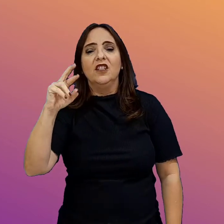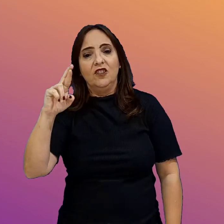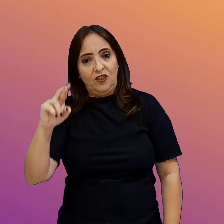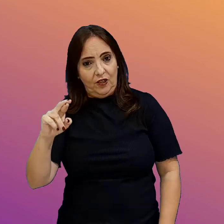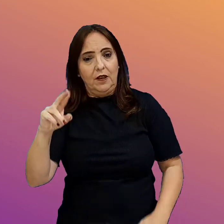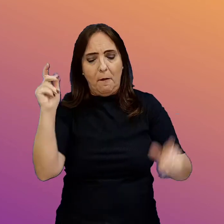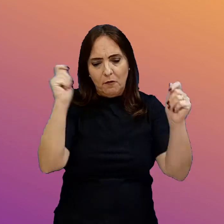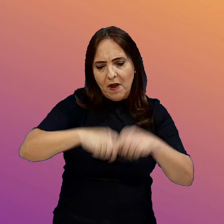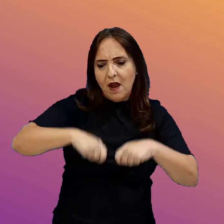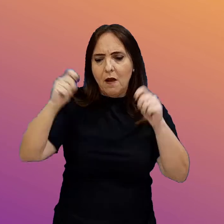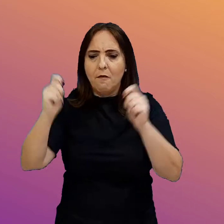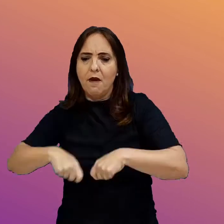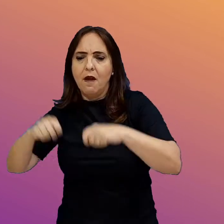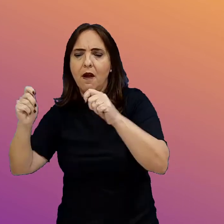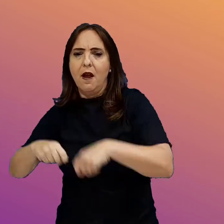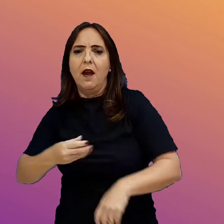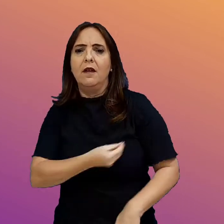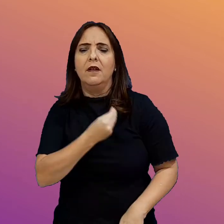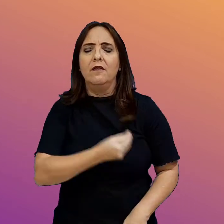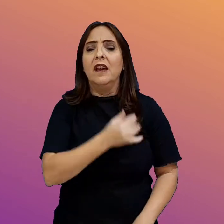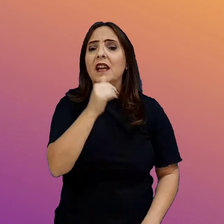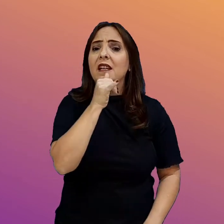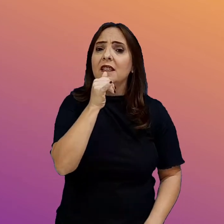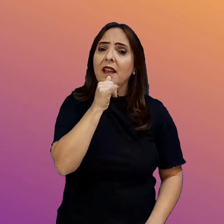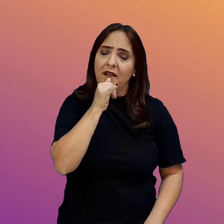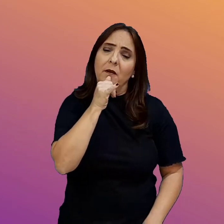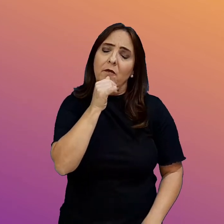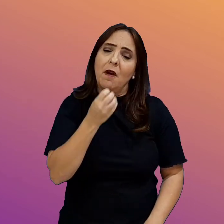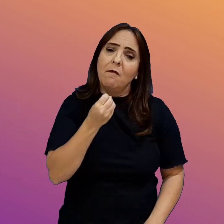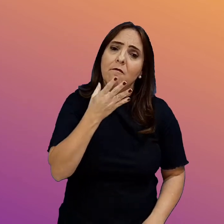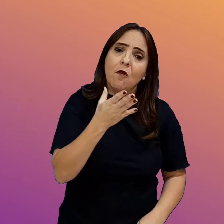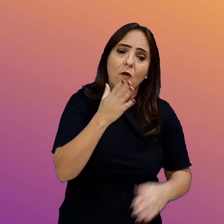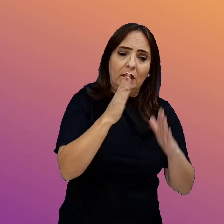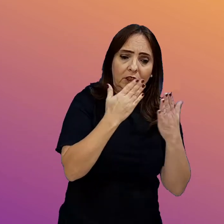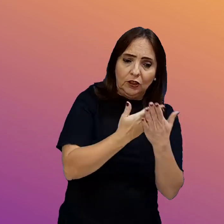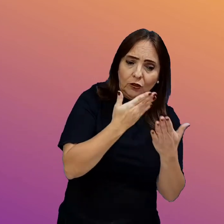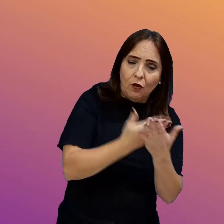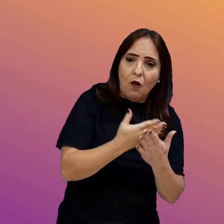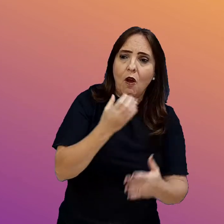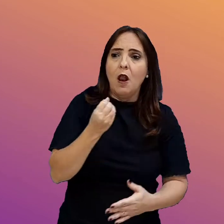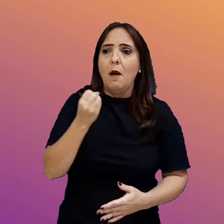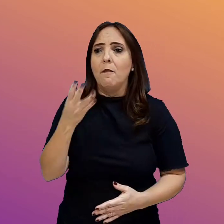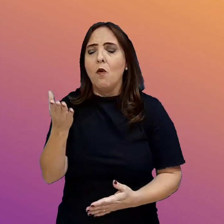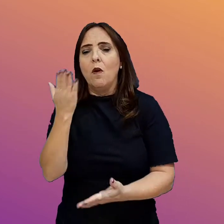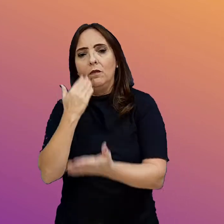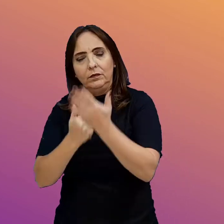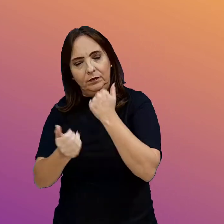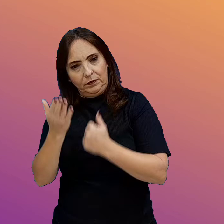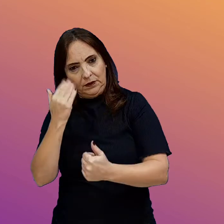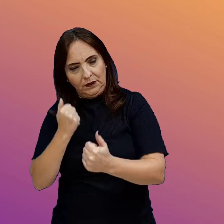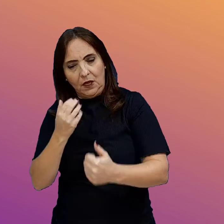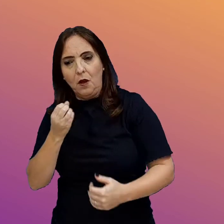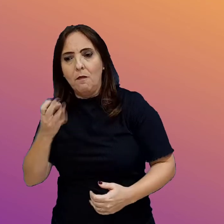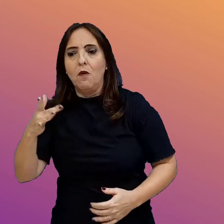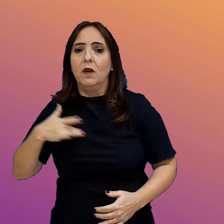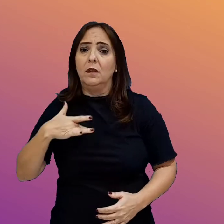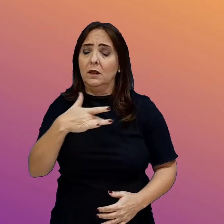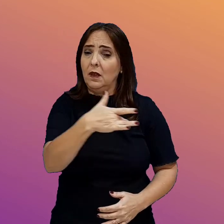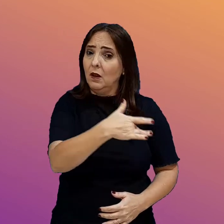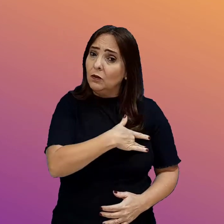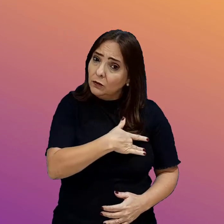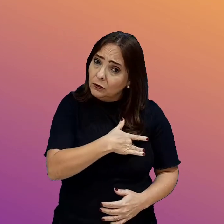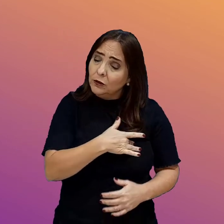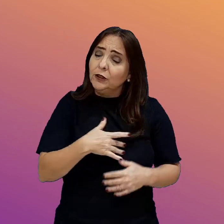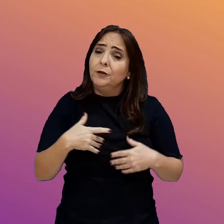possibilidades da vida, uma boa escola, uma boa alimentação, a boa saúde, investe-se em tanta coisa que